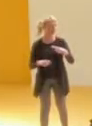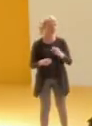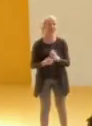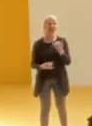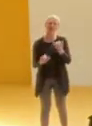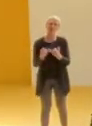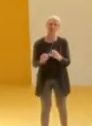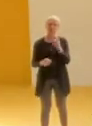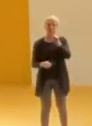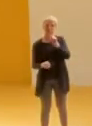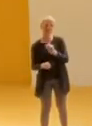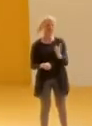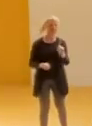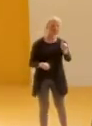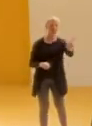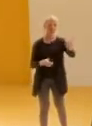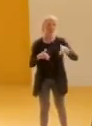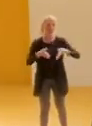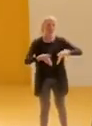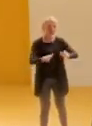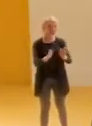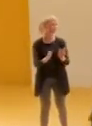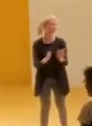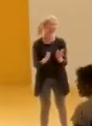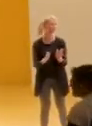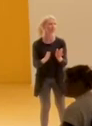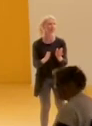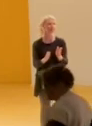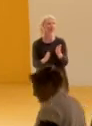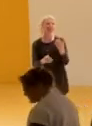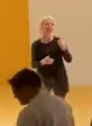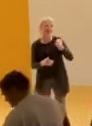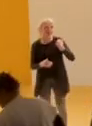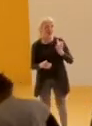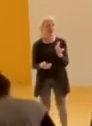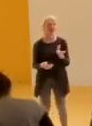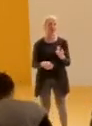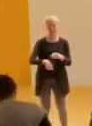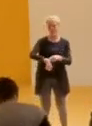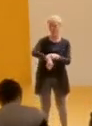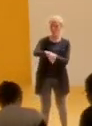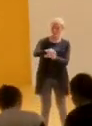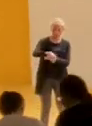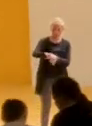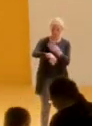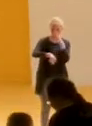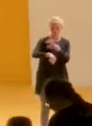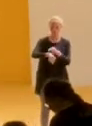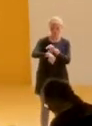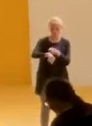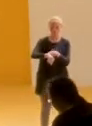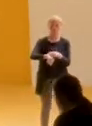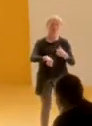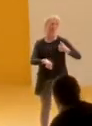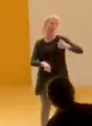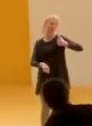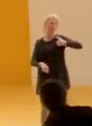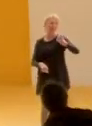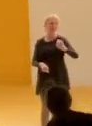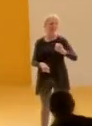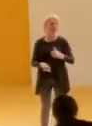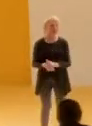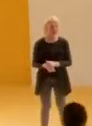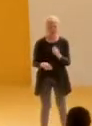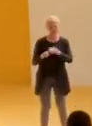szedł sobie mężczyzna na ulicy gdzieś tam w Wielkiej Brytanii wyciągał zegarek i oglądał No to to było generalnie popisywanie się